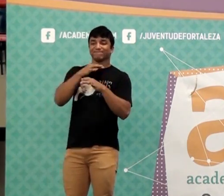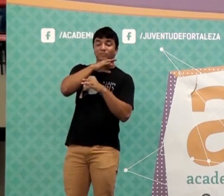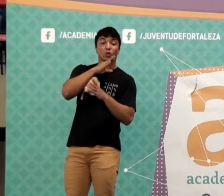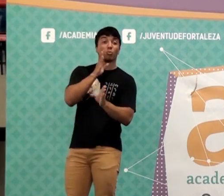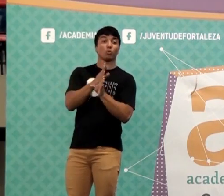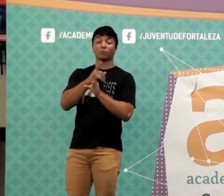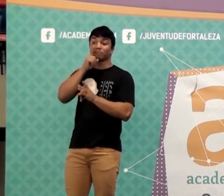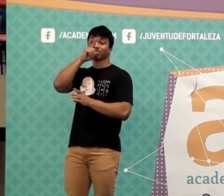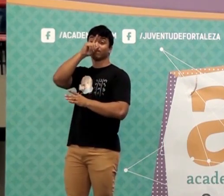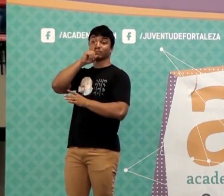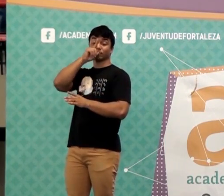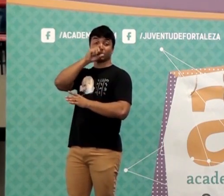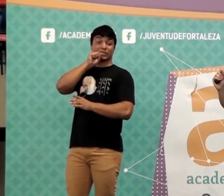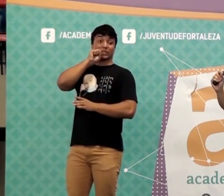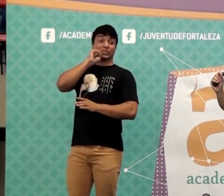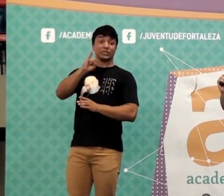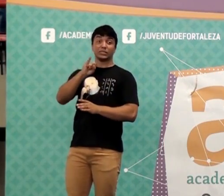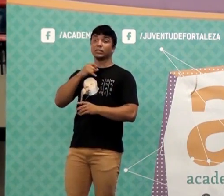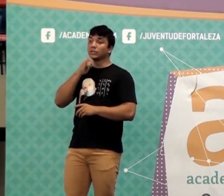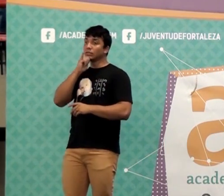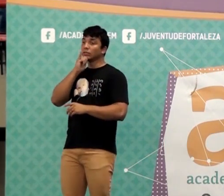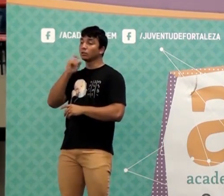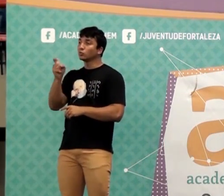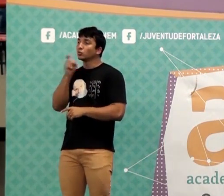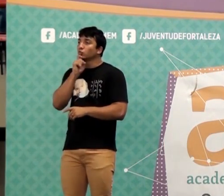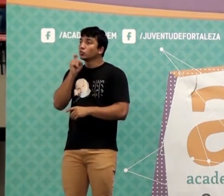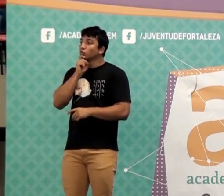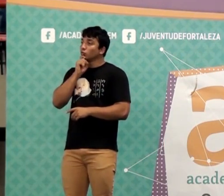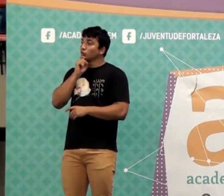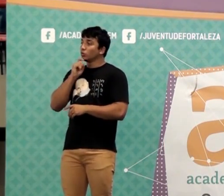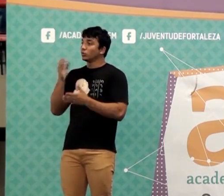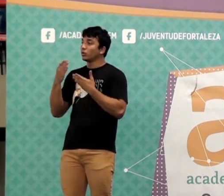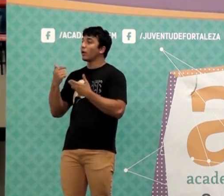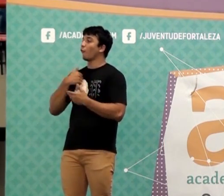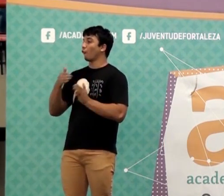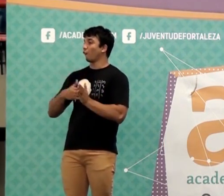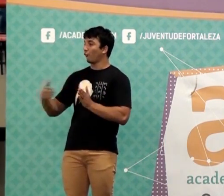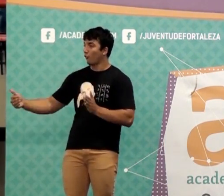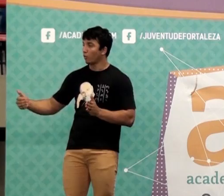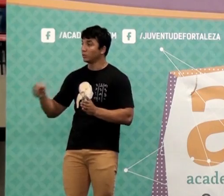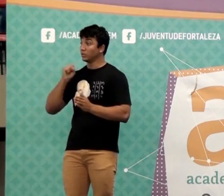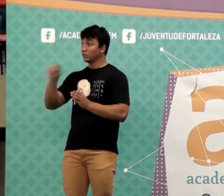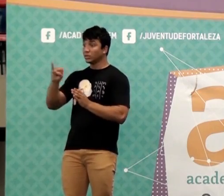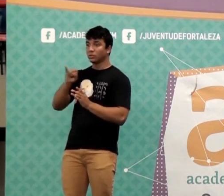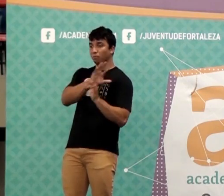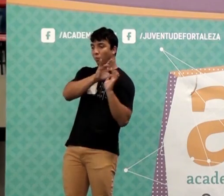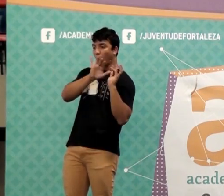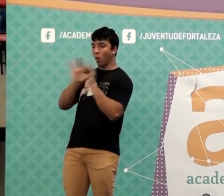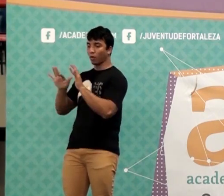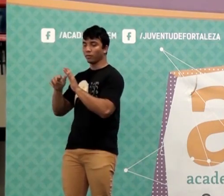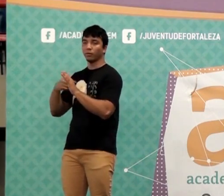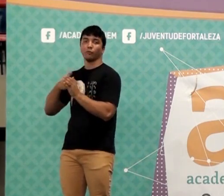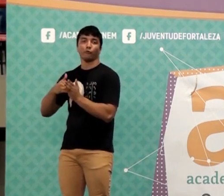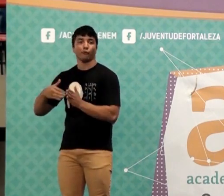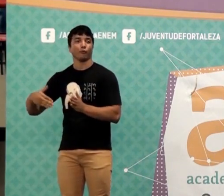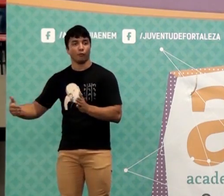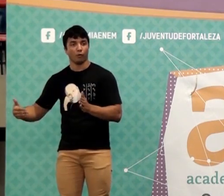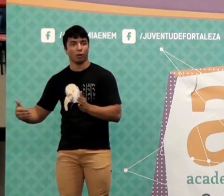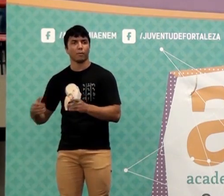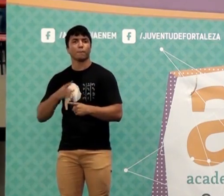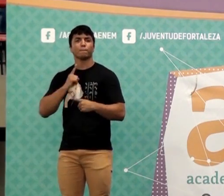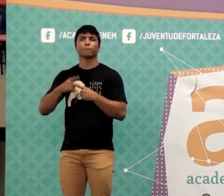muito arriscado. Se tiver um inverno, tu passa fome. Se tiver uma invasão, tu passa fome. E